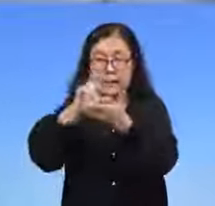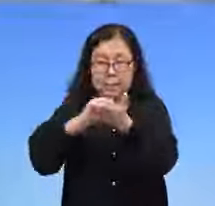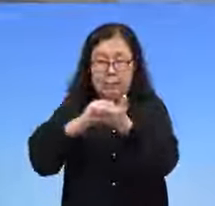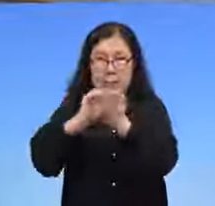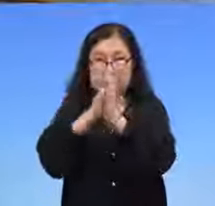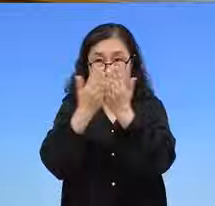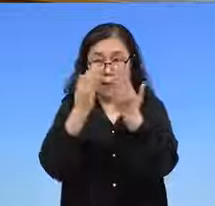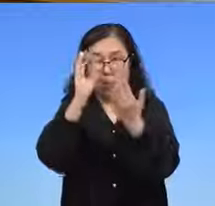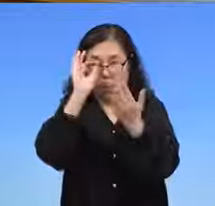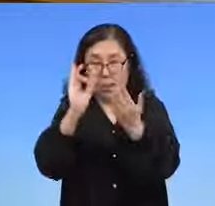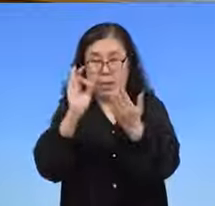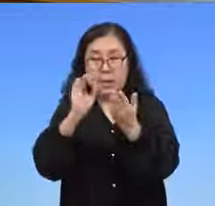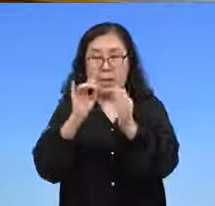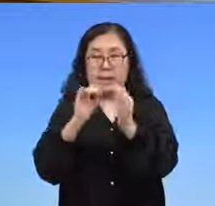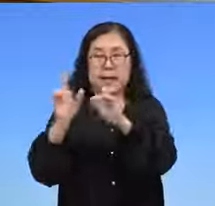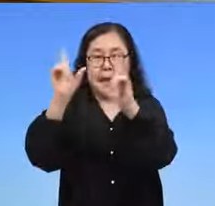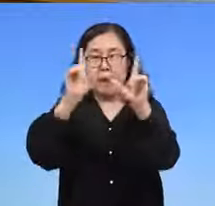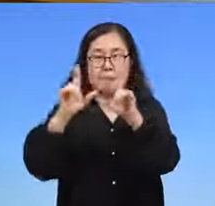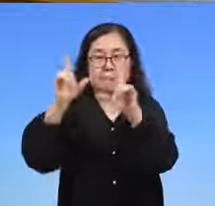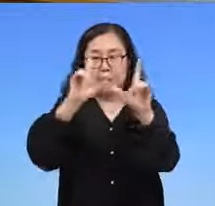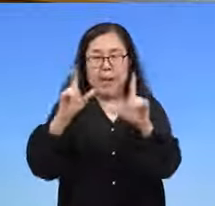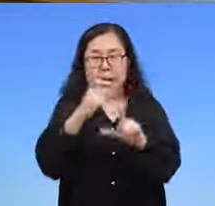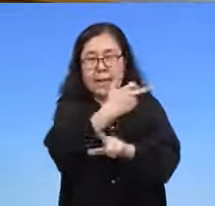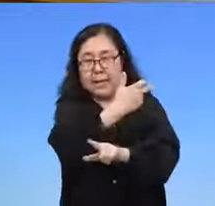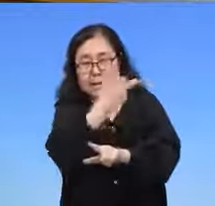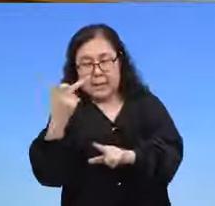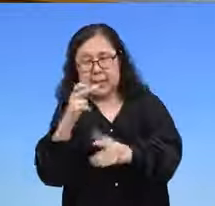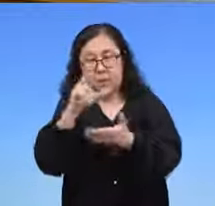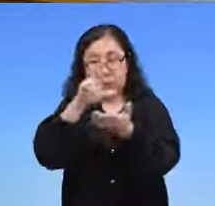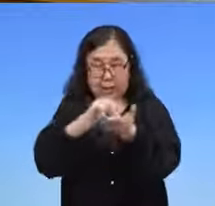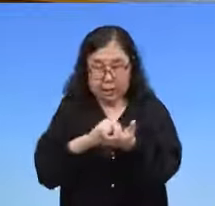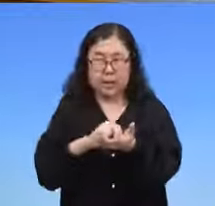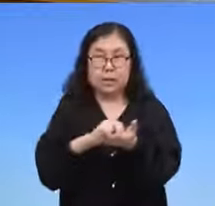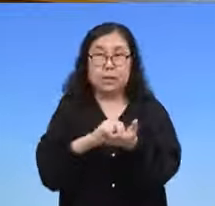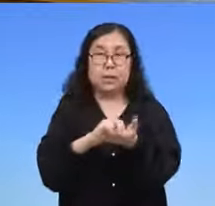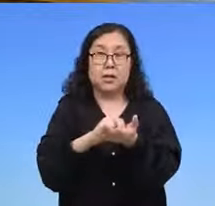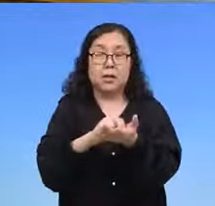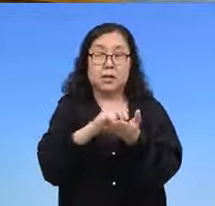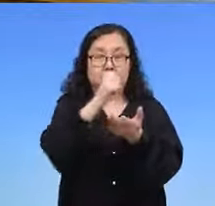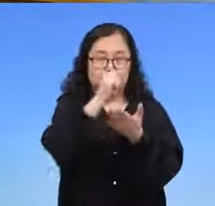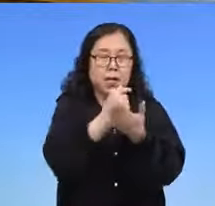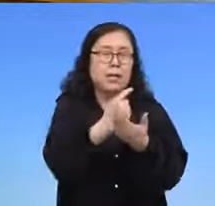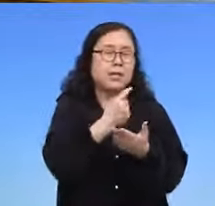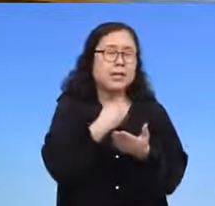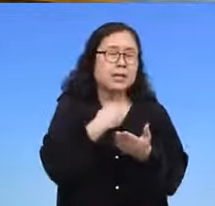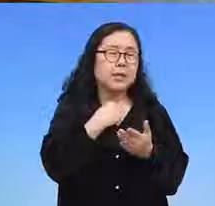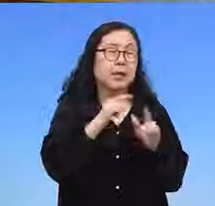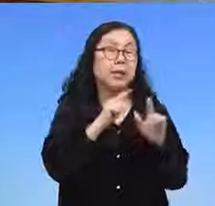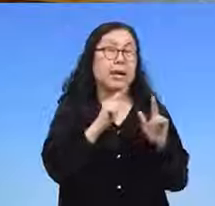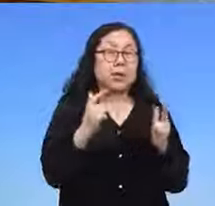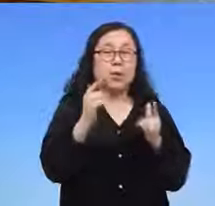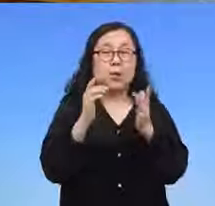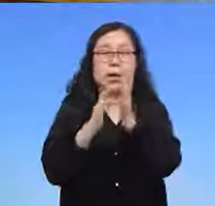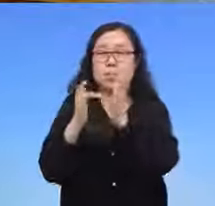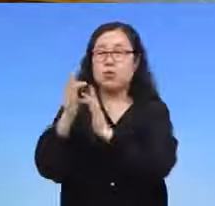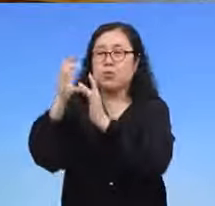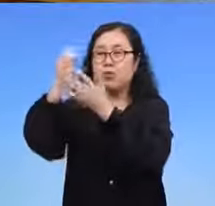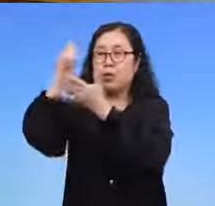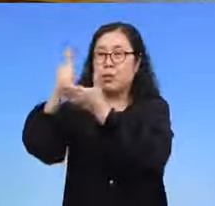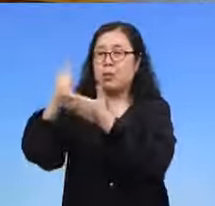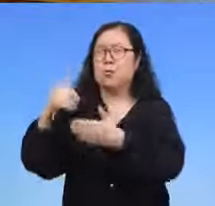감동적입니다. 인생 최대의 문제점은 죄를 짓는 것이 아니라 예수 그리스도를 모르는 것이다.